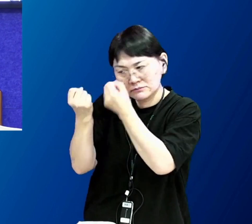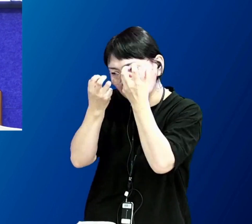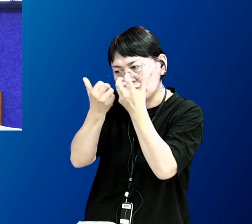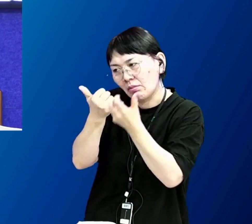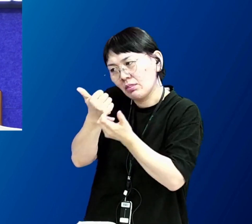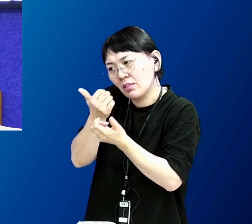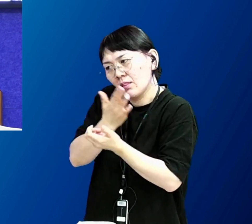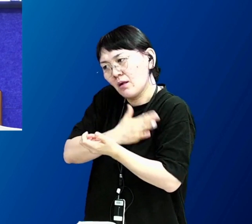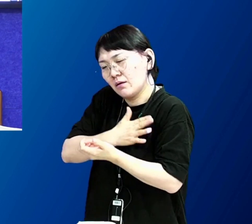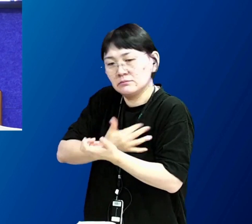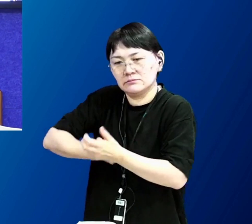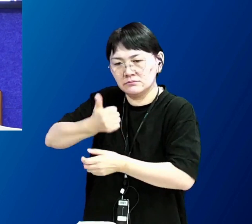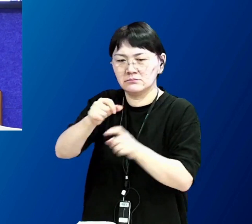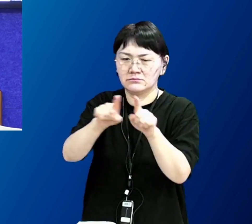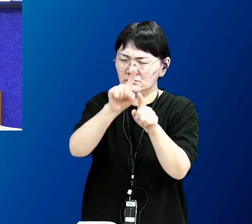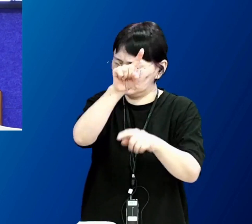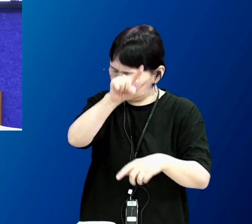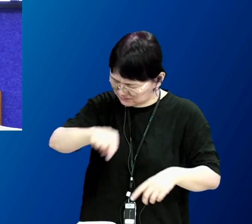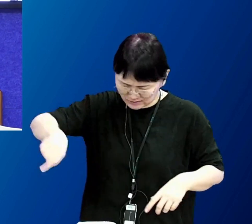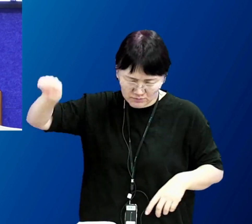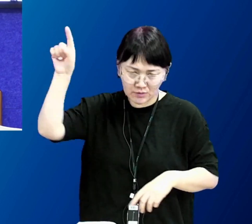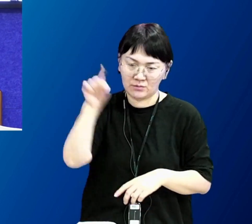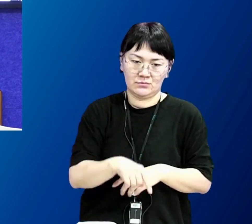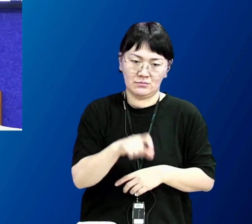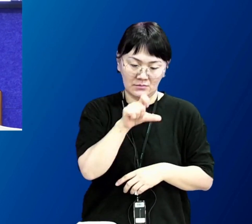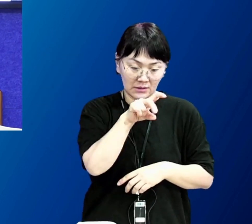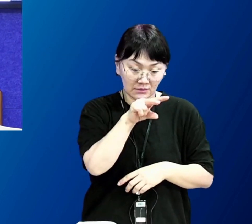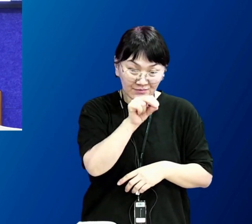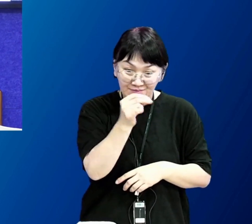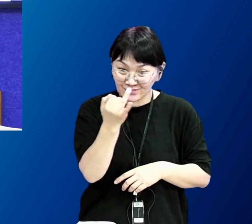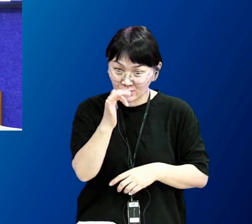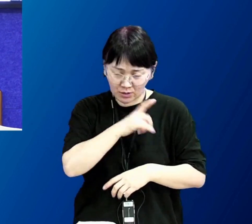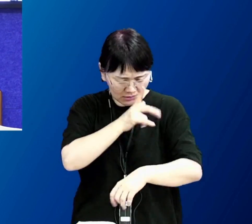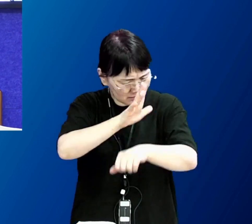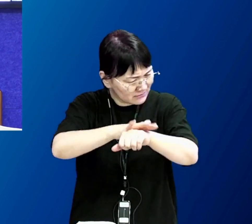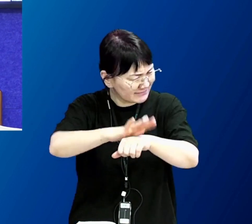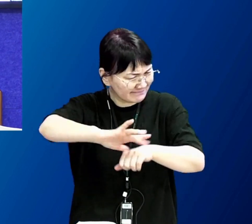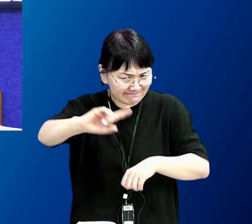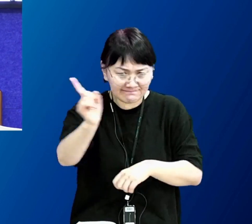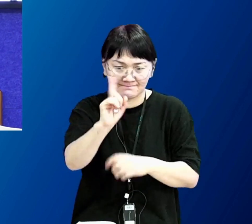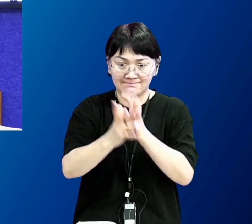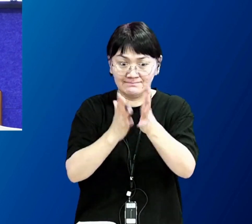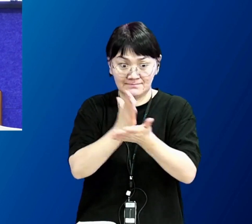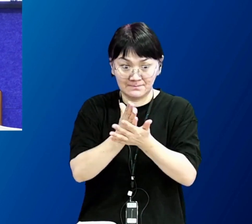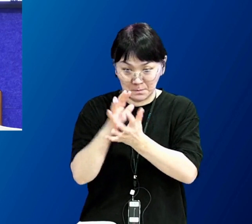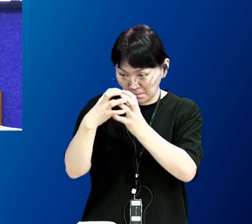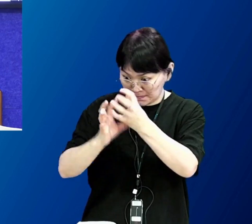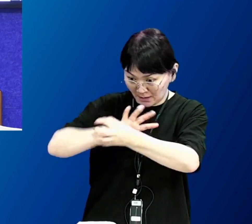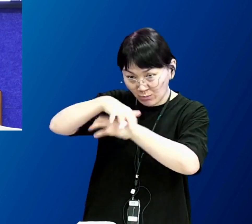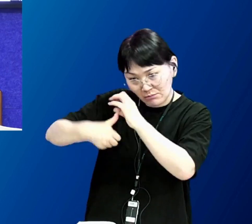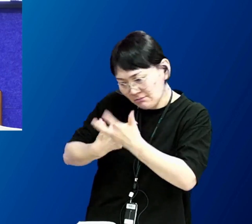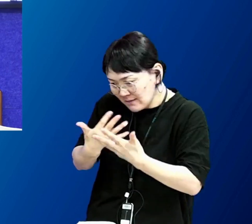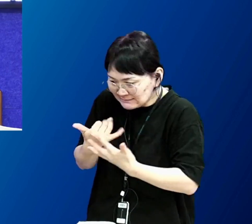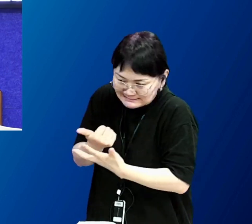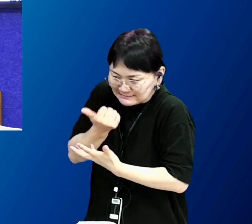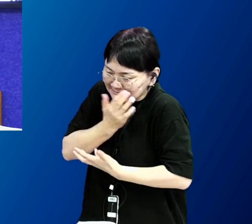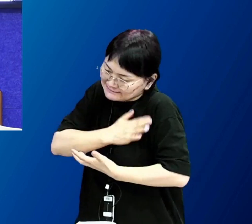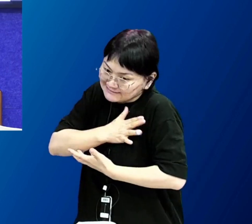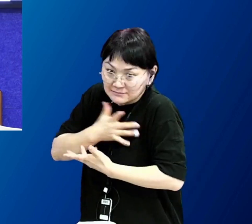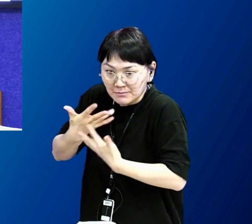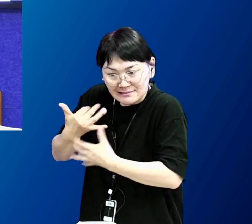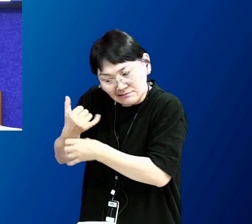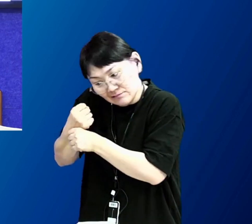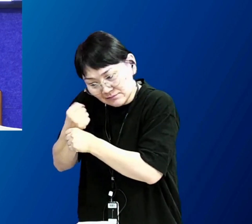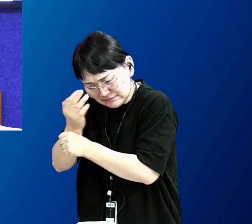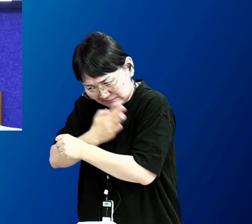хэлсэн элч яохны хэлсэн тэр анхааруулах шиг хорвадага зүсийг хайрлж хин нэгэн хайрлж байгаа бол